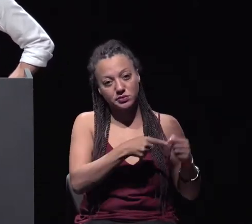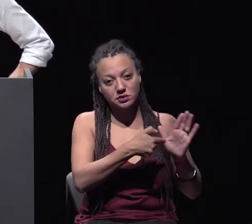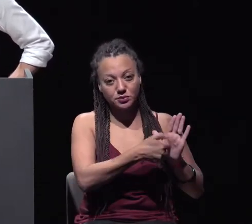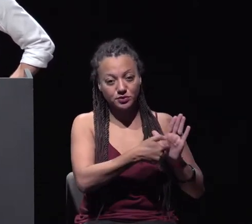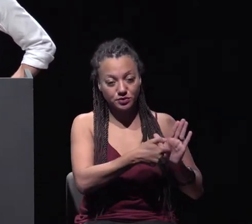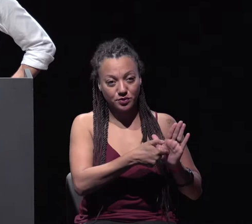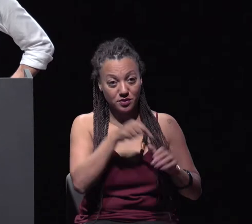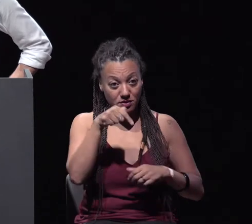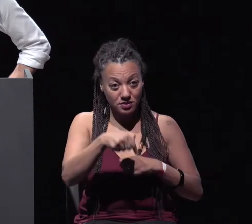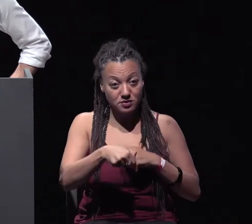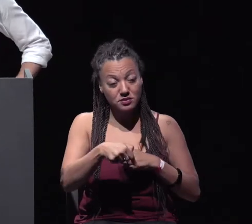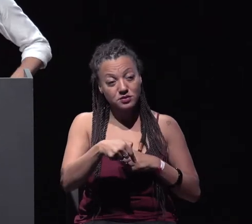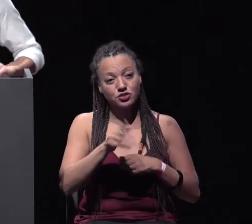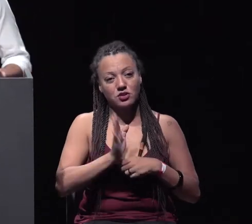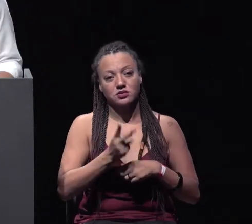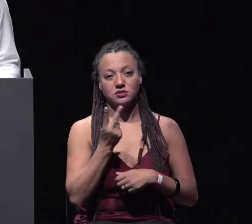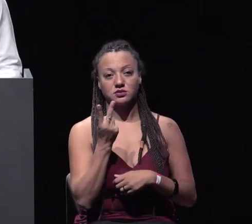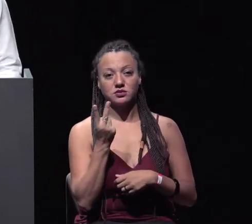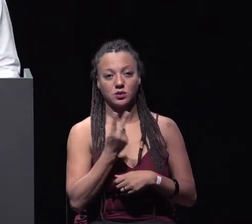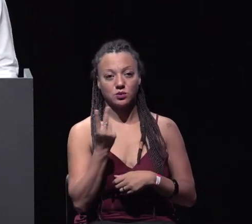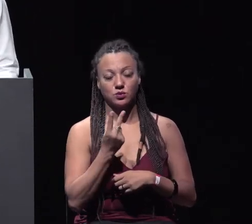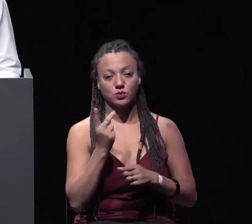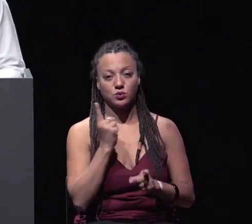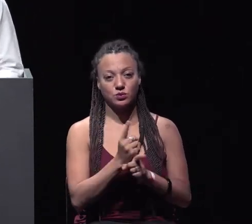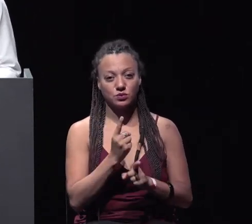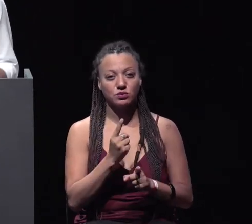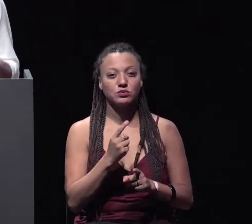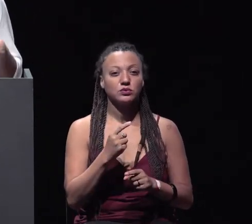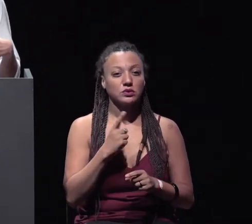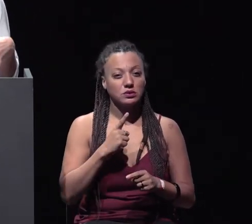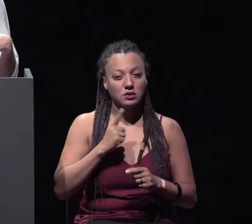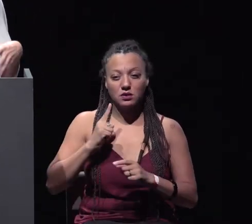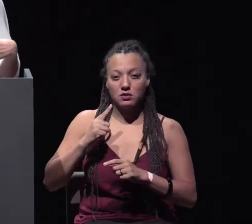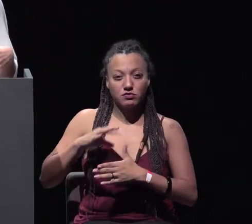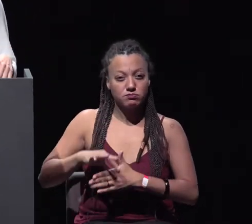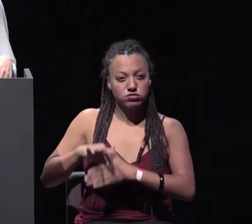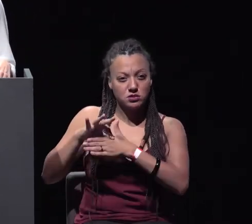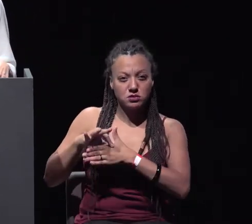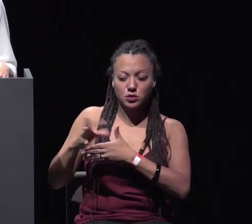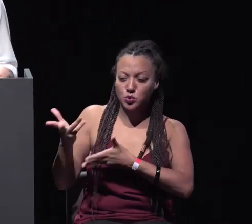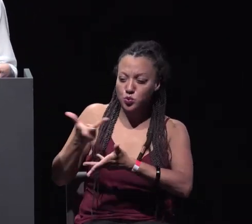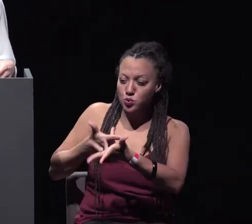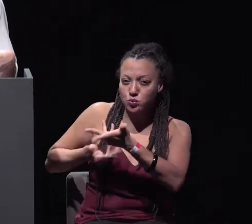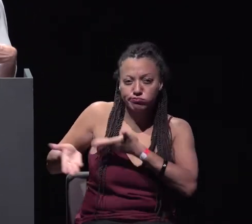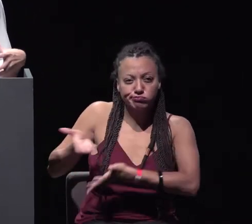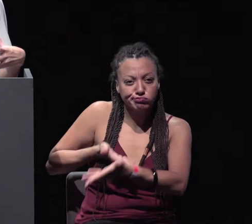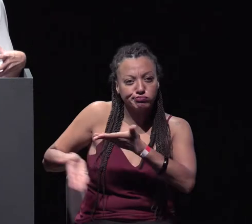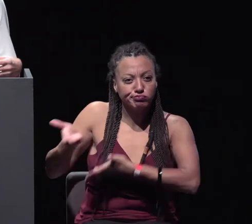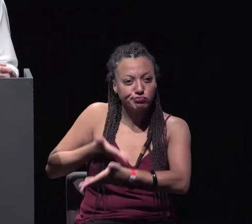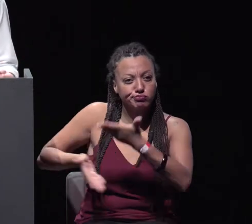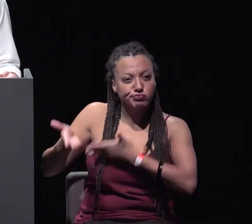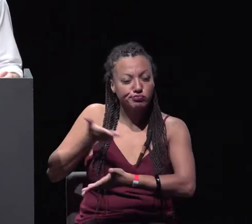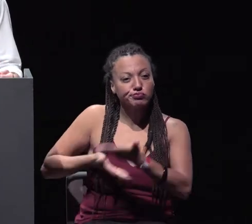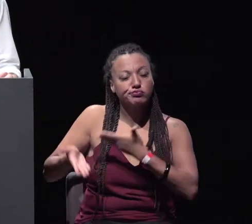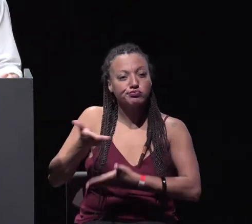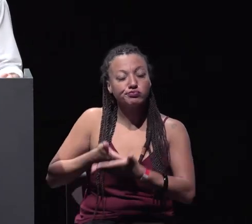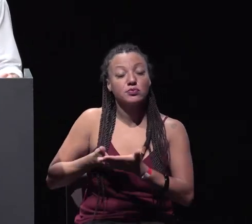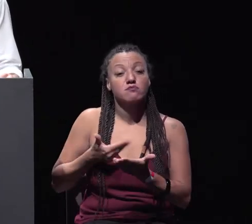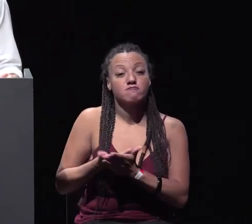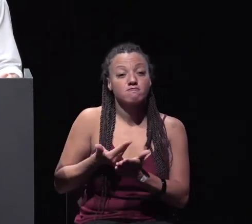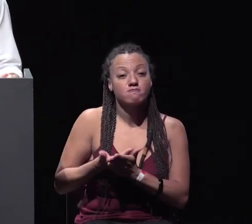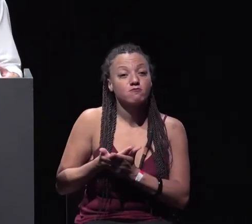segundo encontro ele foi construído em um intenso diálogo com pessoas que militam o que atuam por uma educação de racista